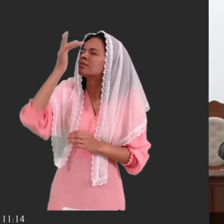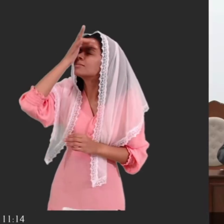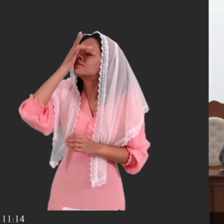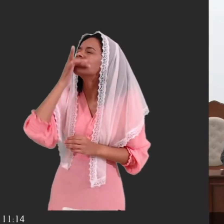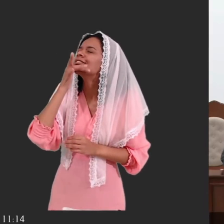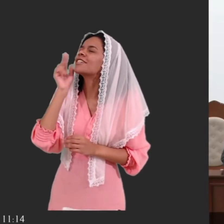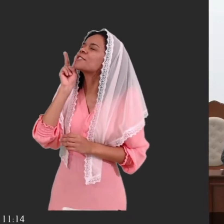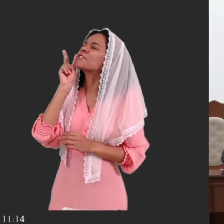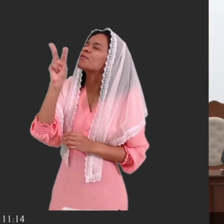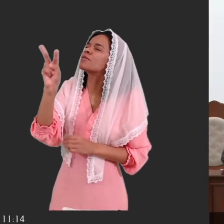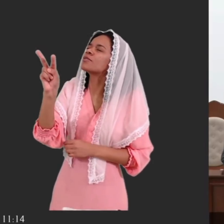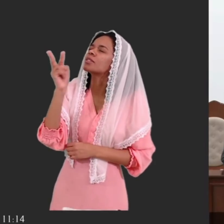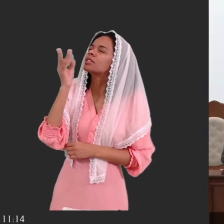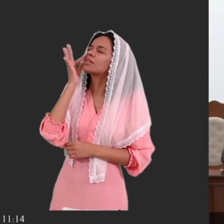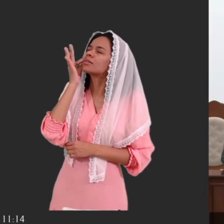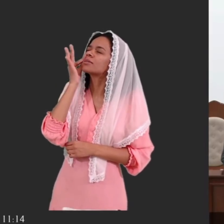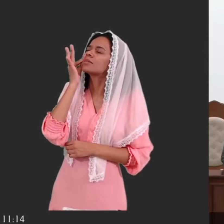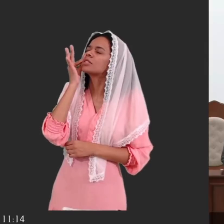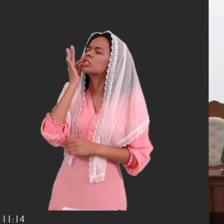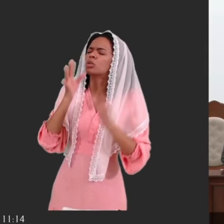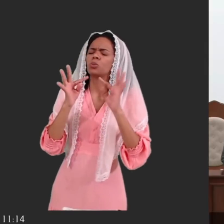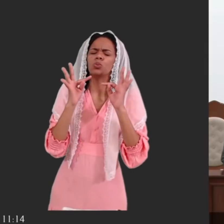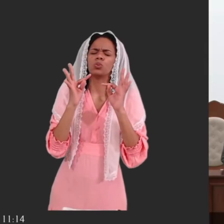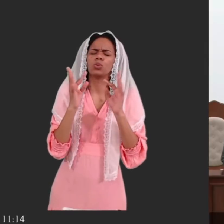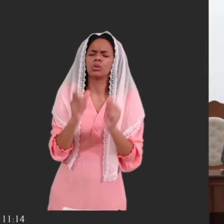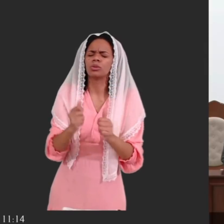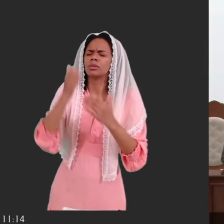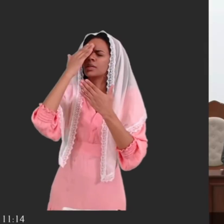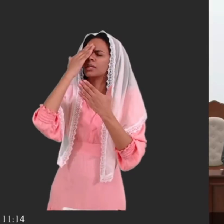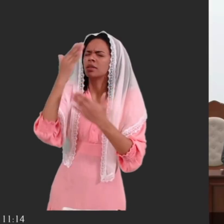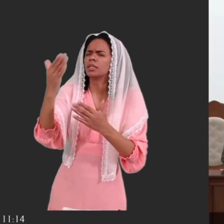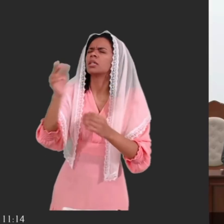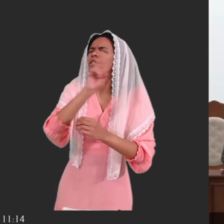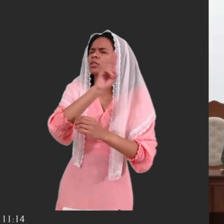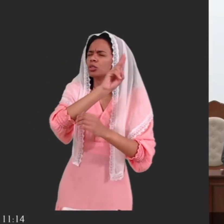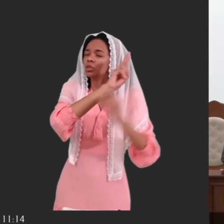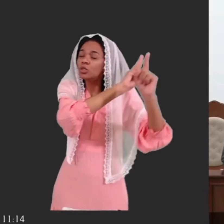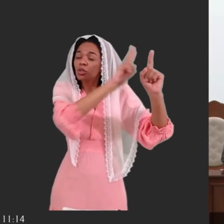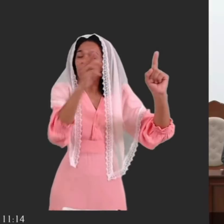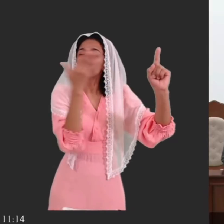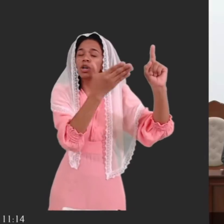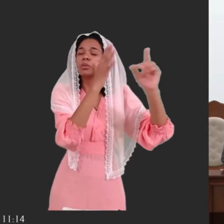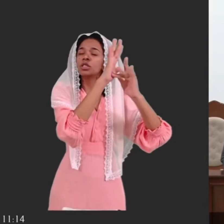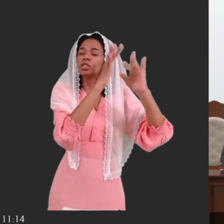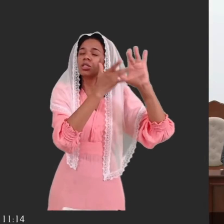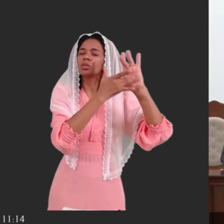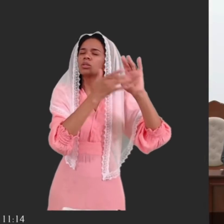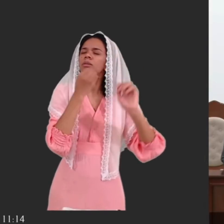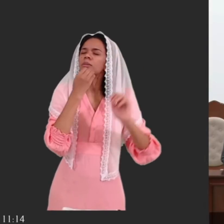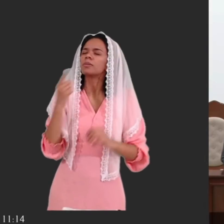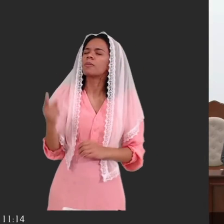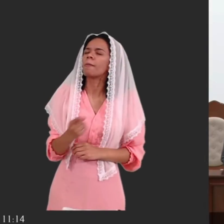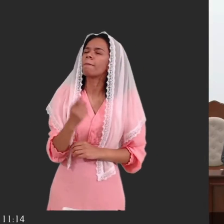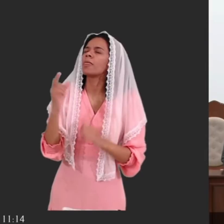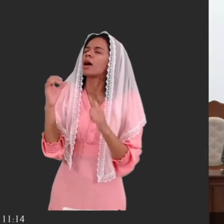face como ela é. Te damos graça por tudo, em nome de Jesus Cristo, teu Filho, bendito e